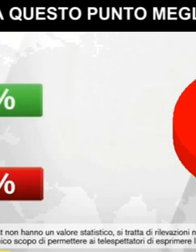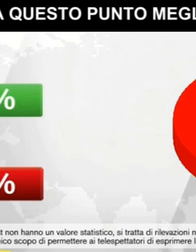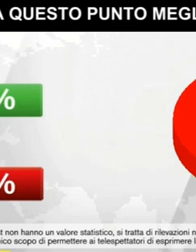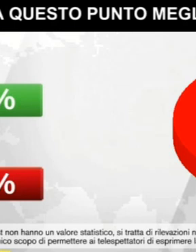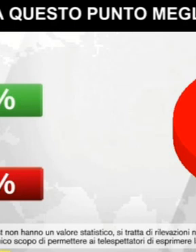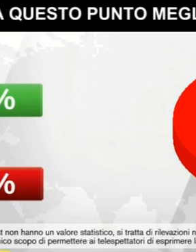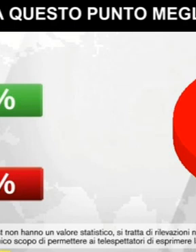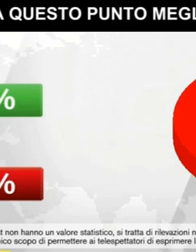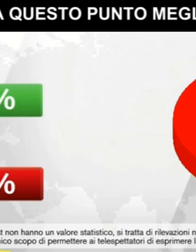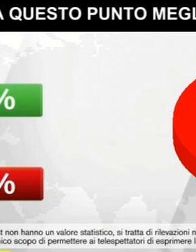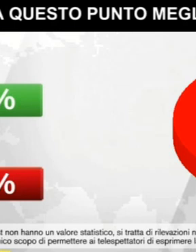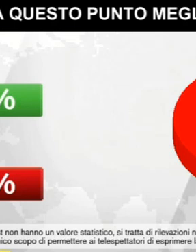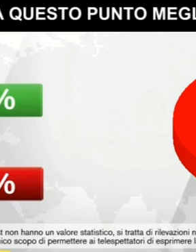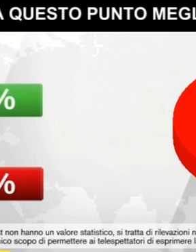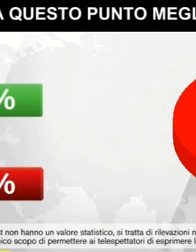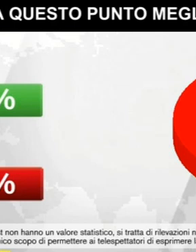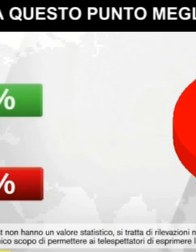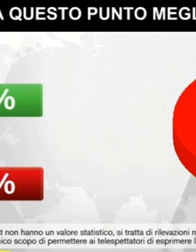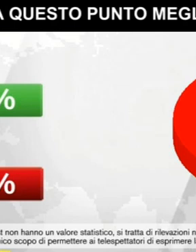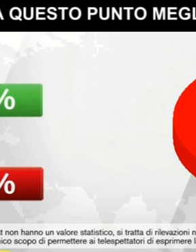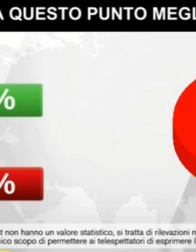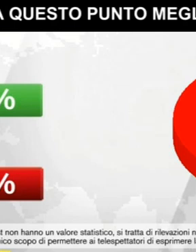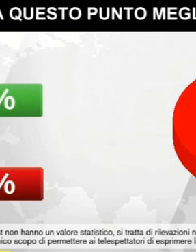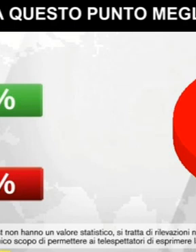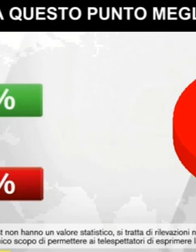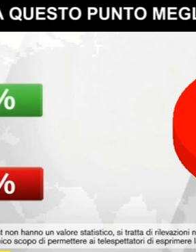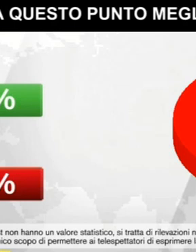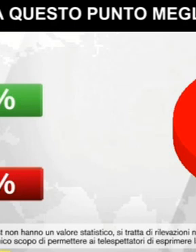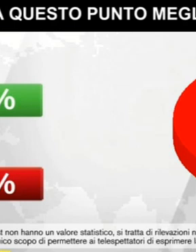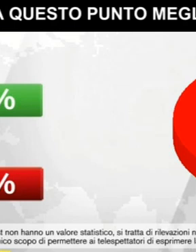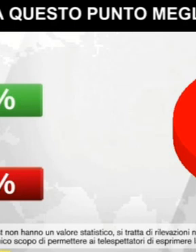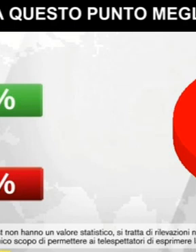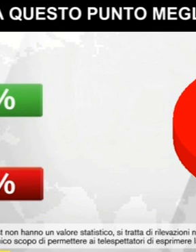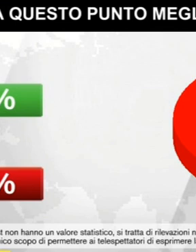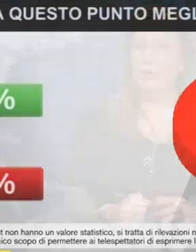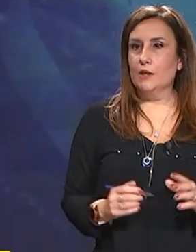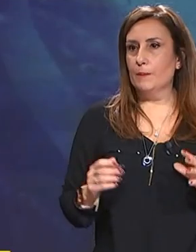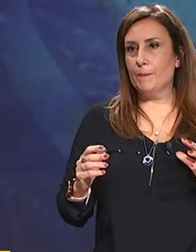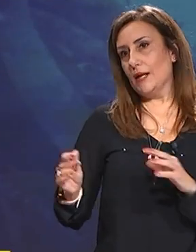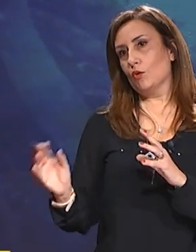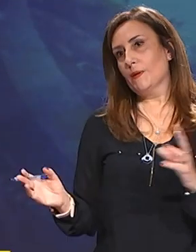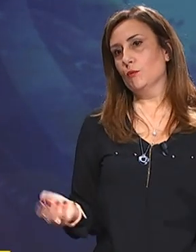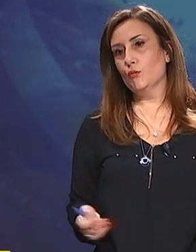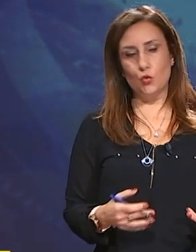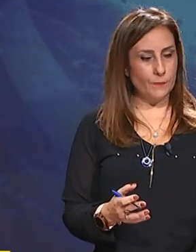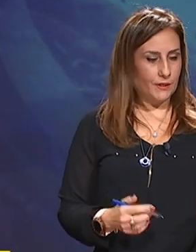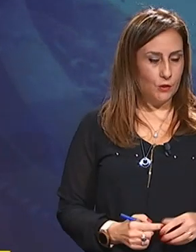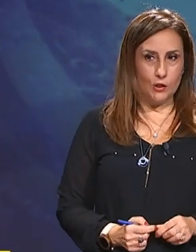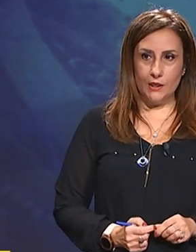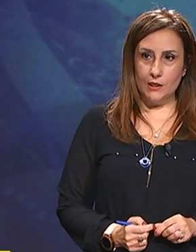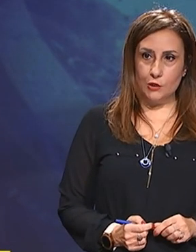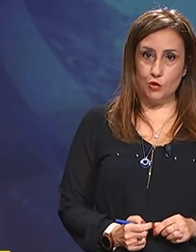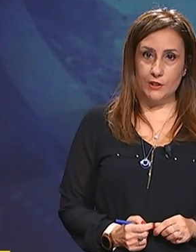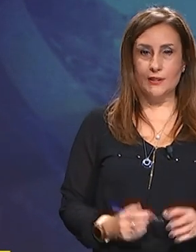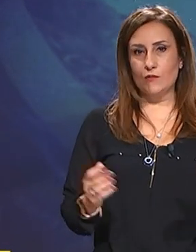66,1%. Dunque, questo era il sondaggio che abbiamo lanciato ieri. Se vogliamo parlare, ora parliamo di furti, perché vedo